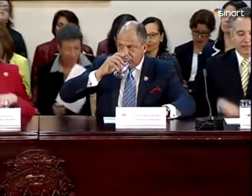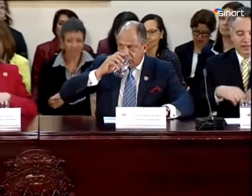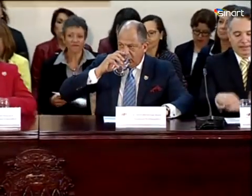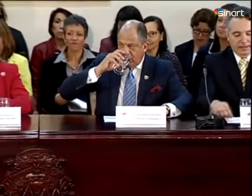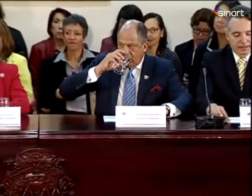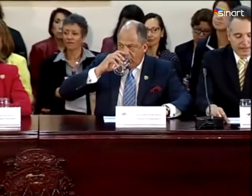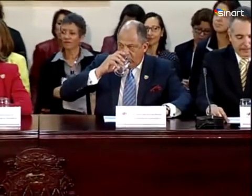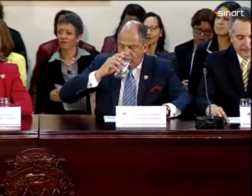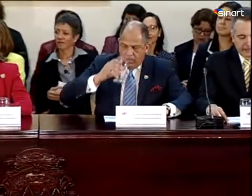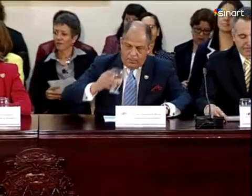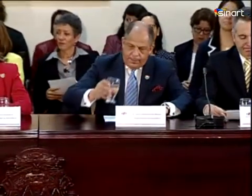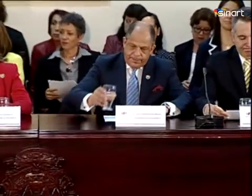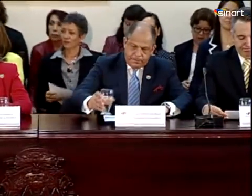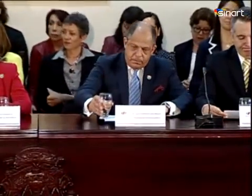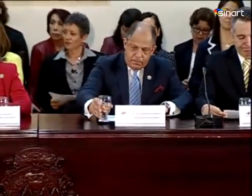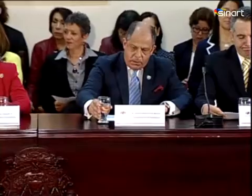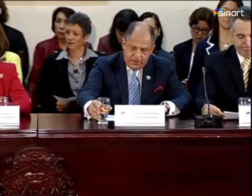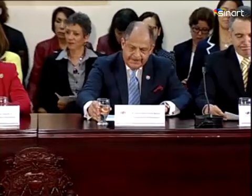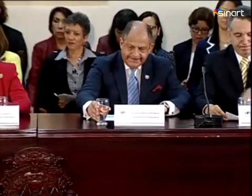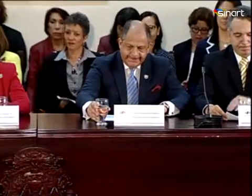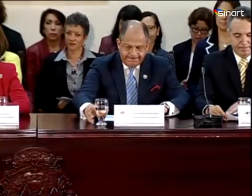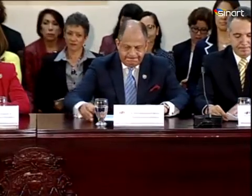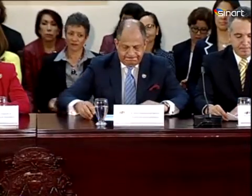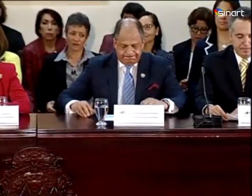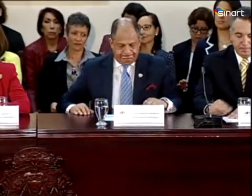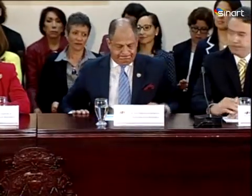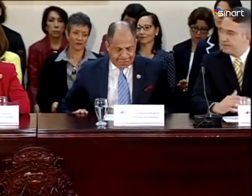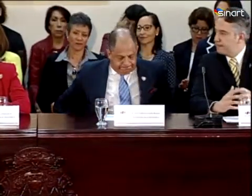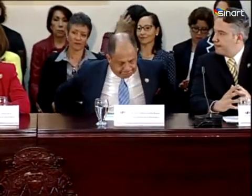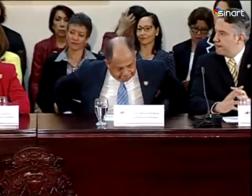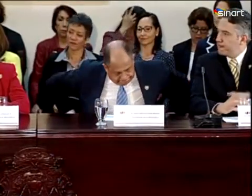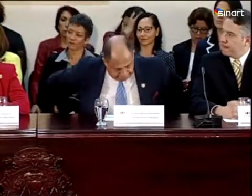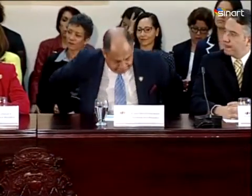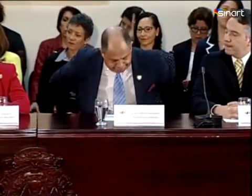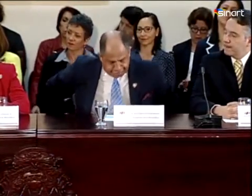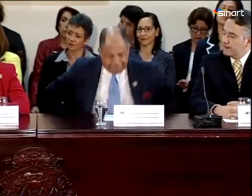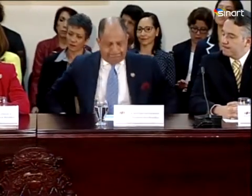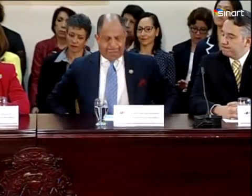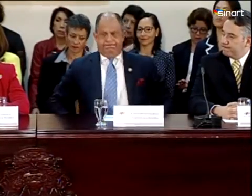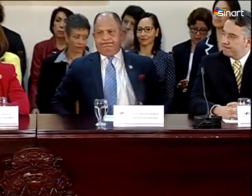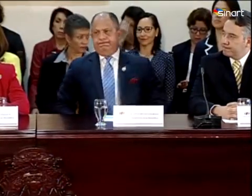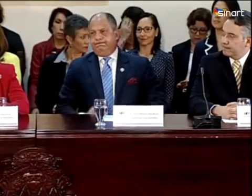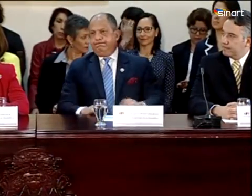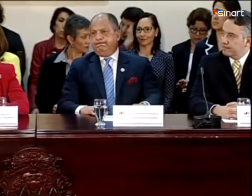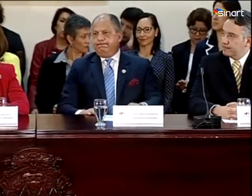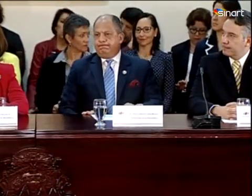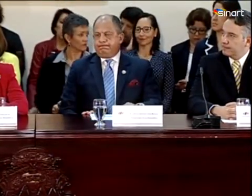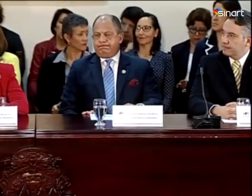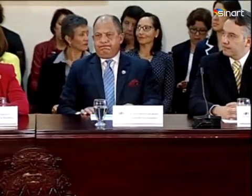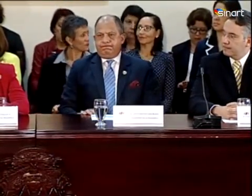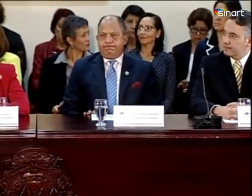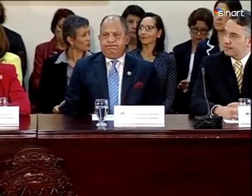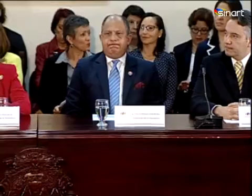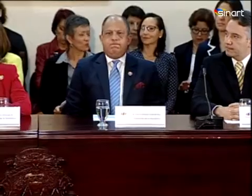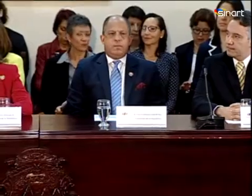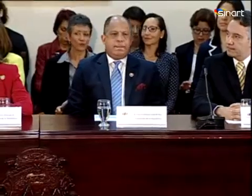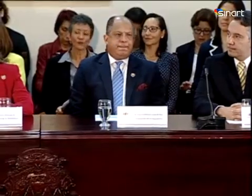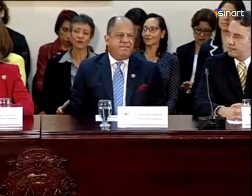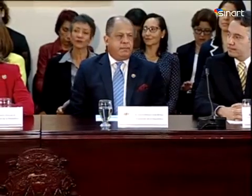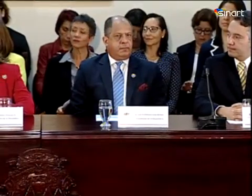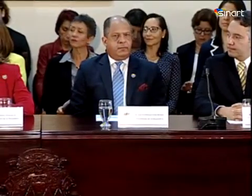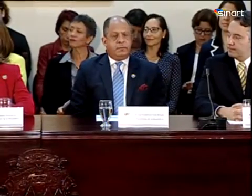Gracias al señor presidente. Ahora el director jurídico de la Casa Presidencial, el señor Marvin Carvajal, nos presenta el decreto que autoriza